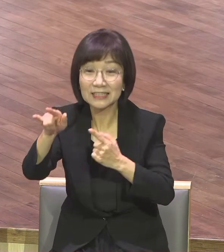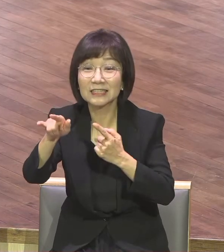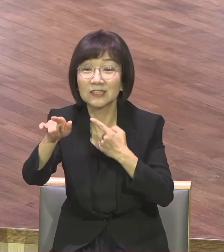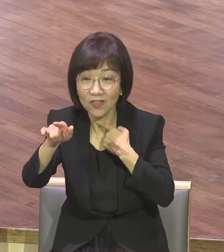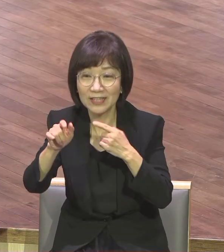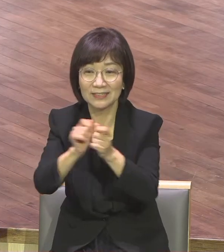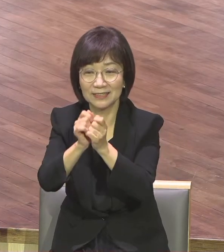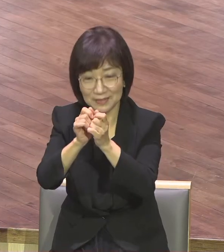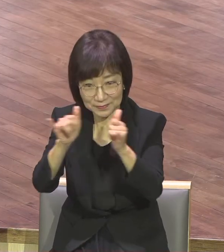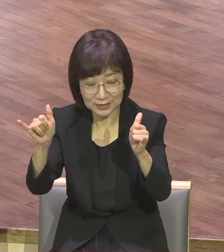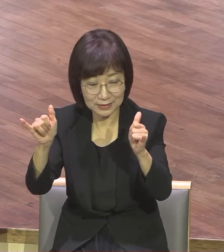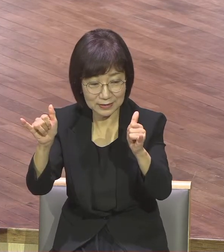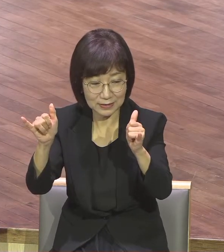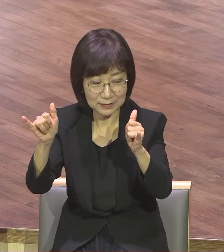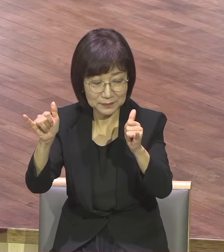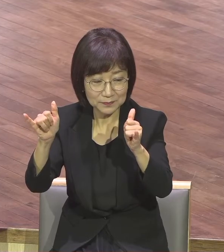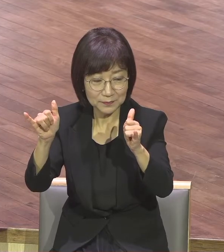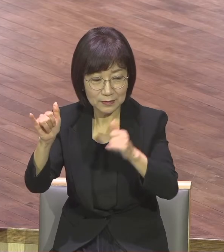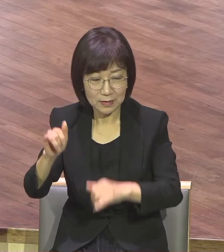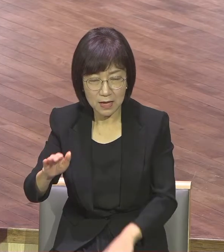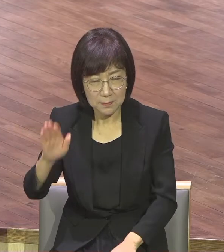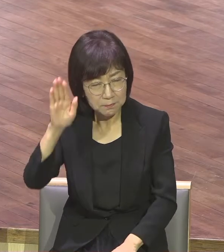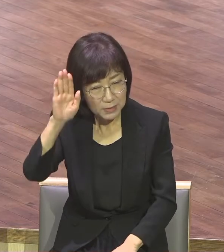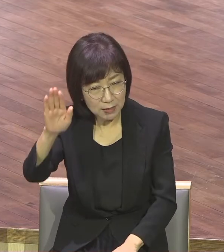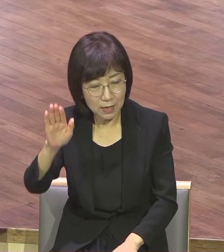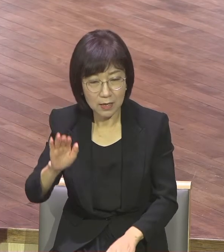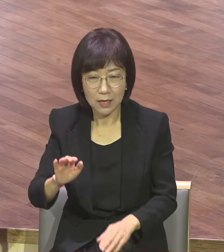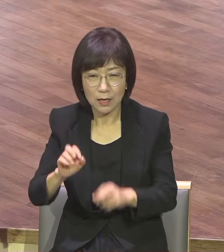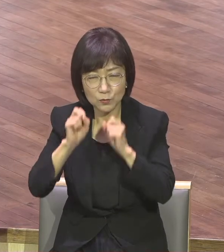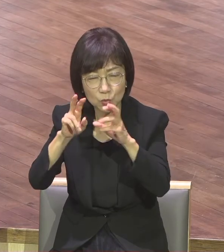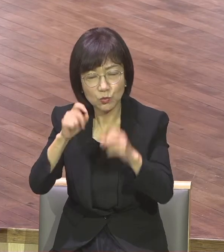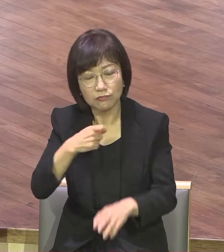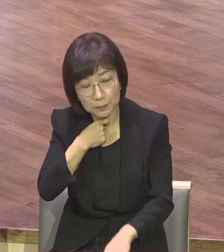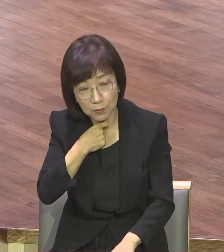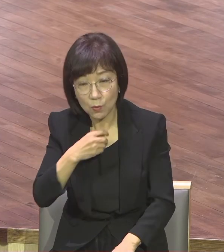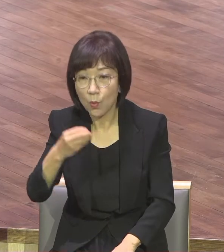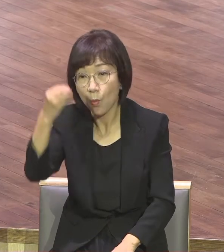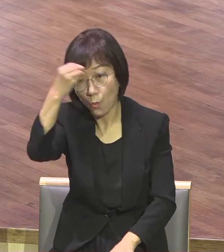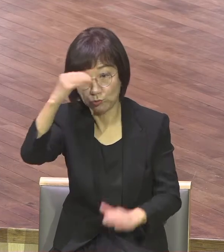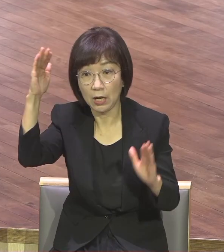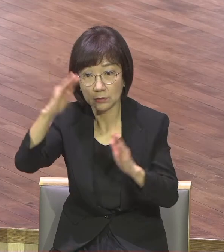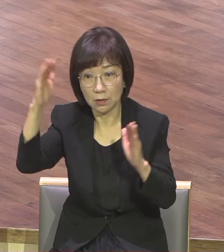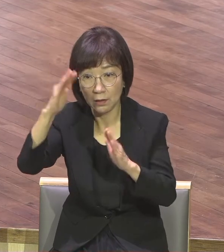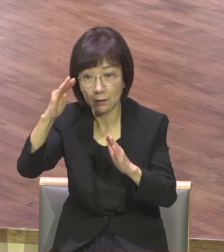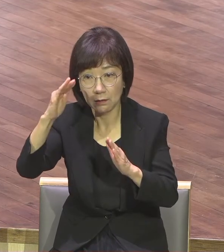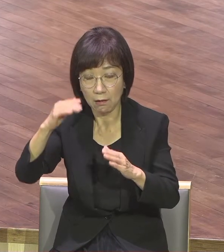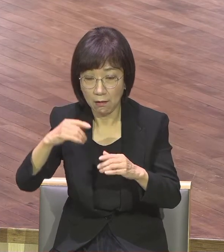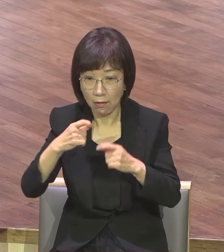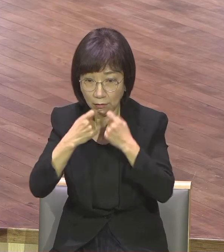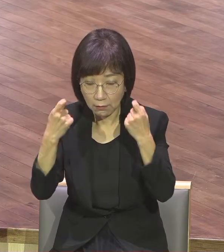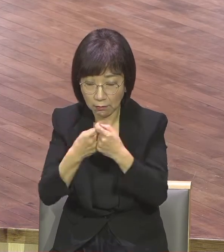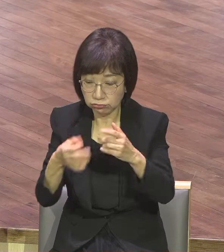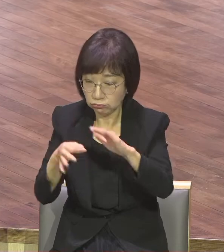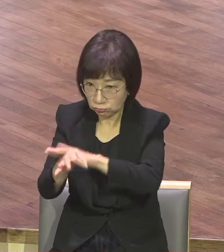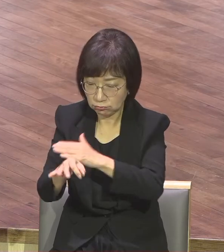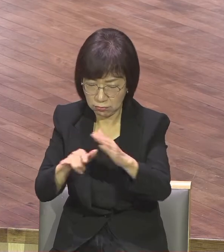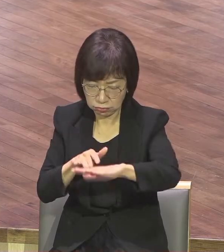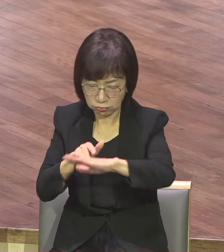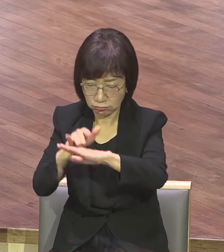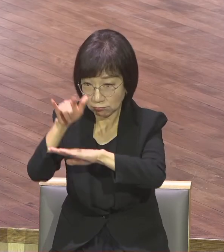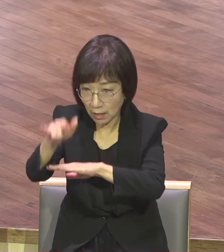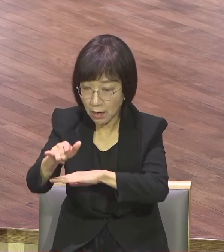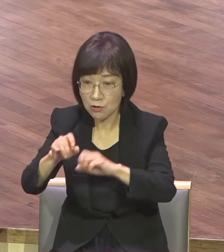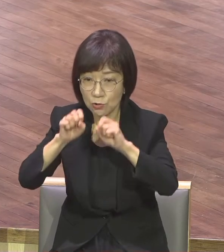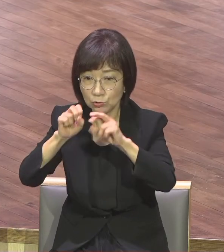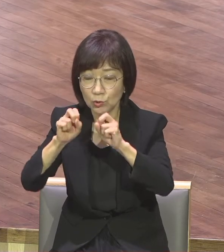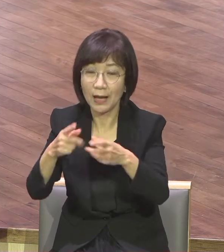앞으로 선교사로 그렇게 가슴을 가진 고등부 아이들, 고등부 학생들이 자배랑으로 다 그렇게 와서 보니까